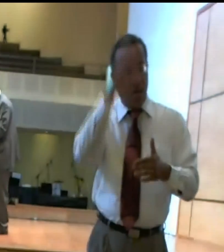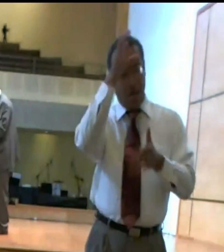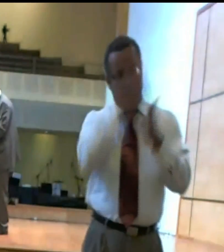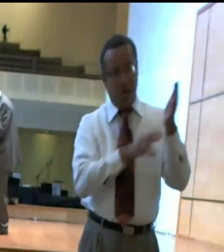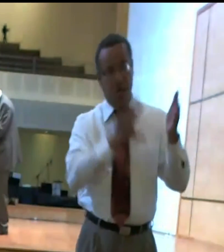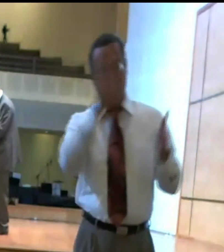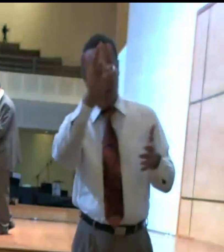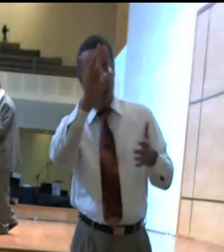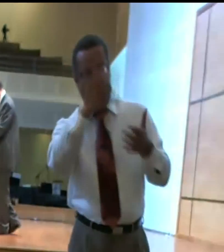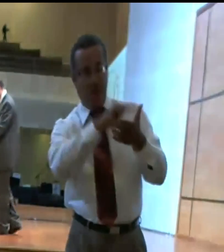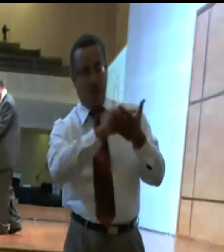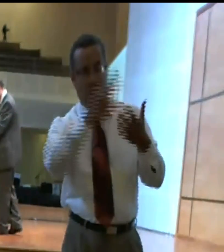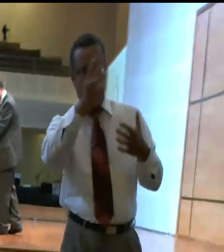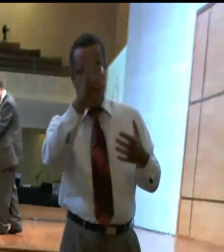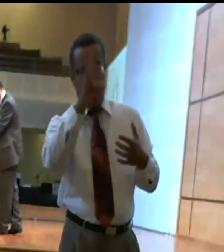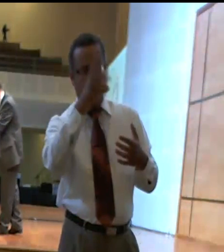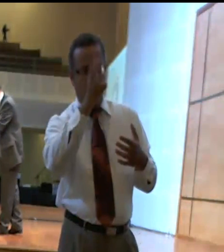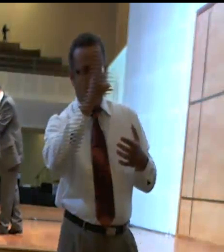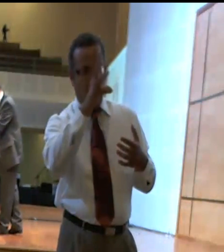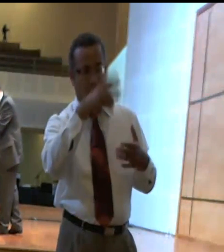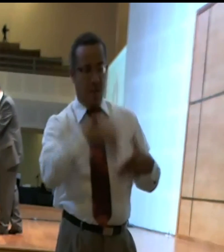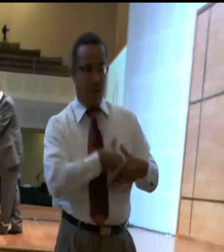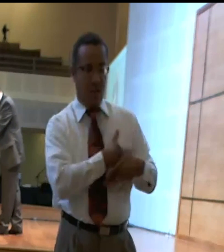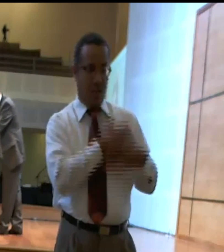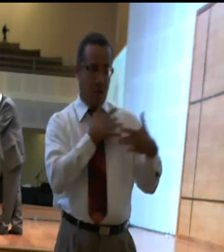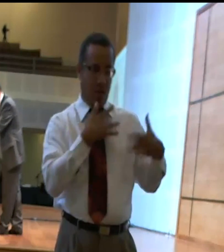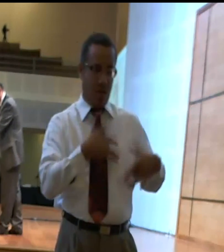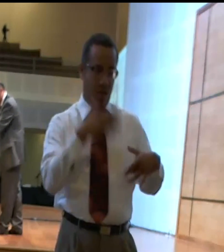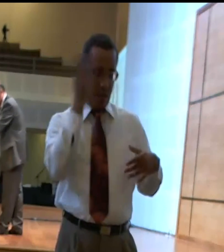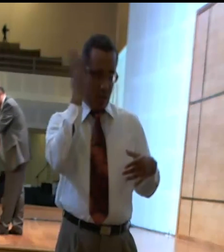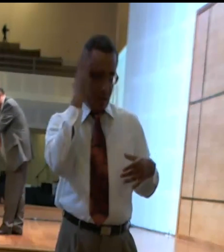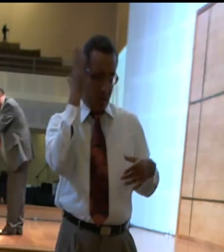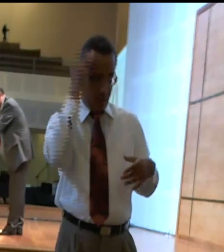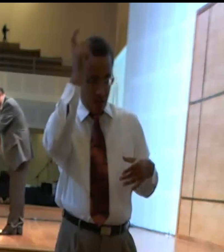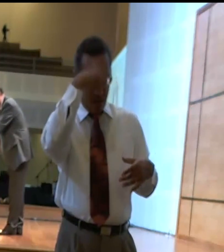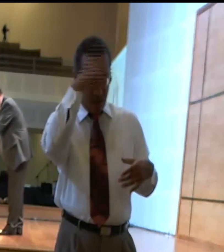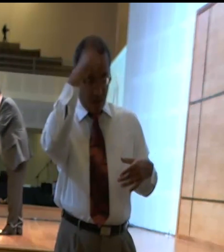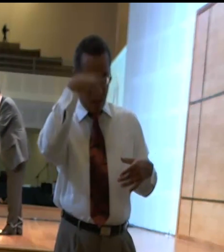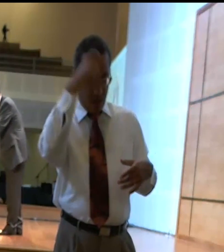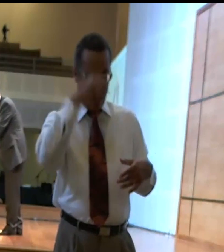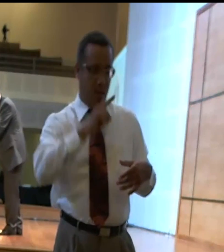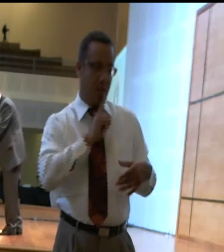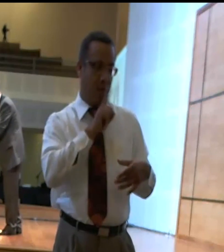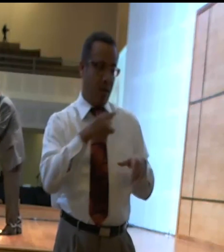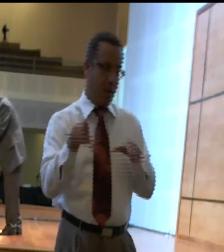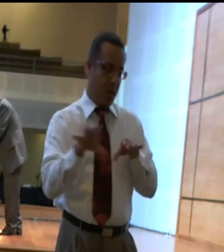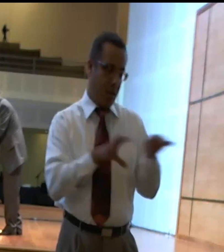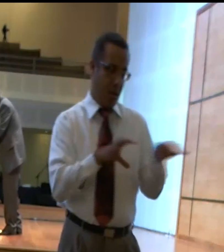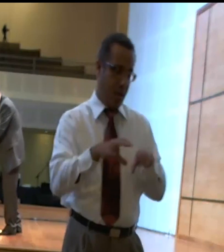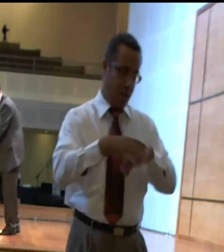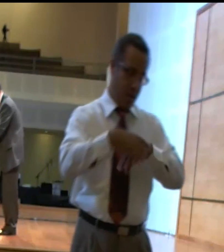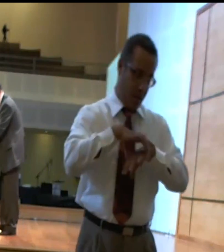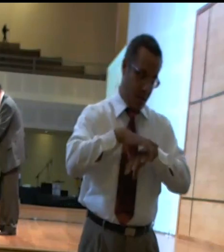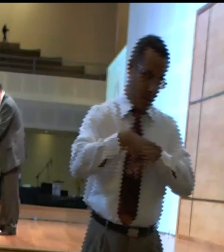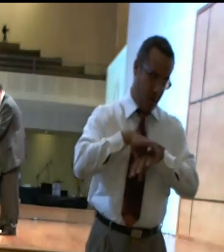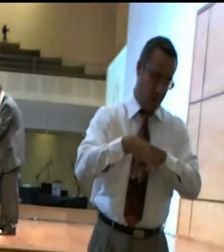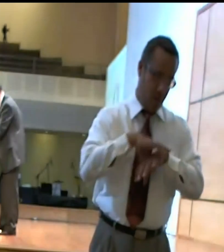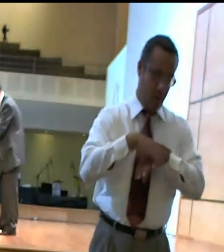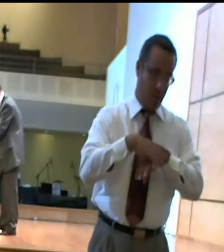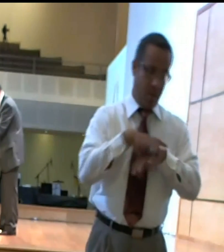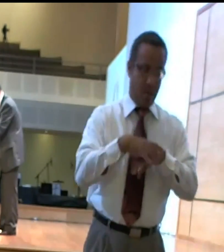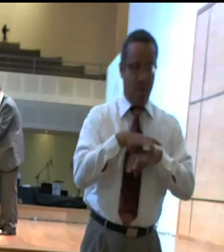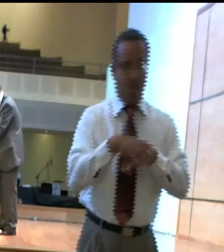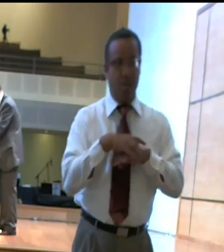versículo 16. Yo pues dediqué mi corazón a conocer sabiduría y a ver la faena que se hace sobre la tierra. Porque